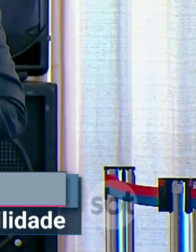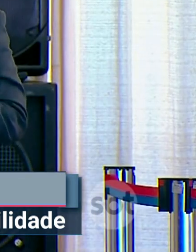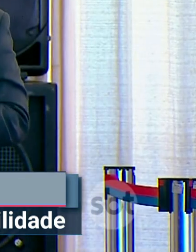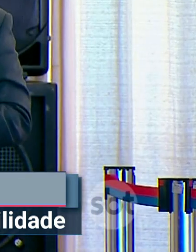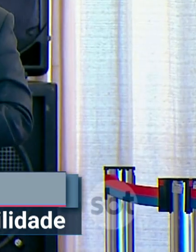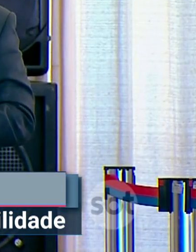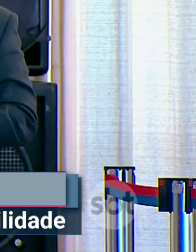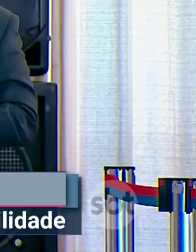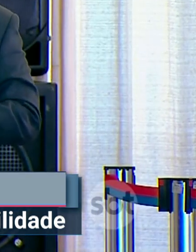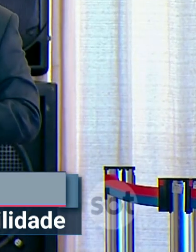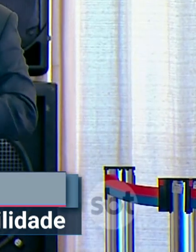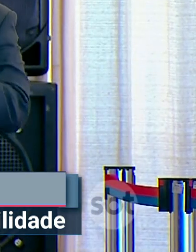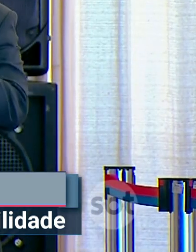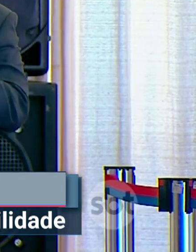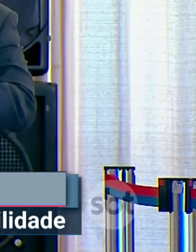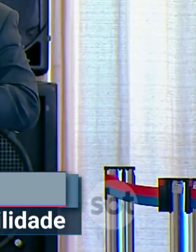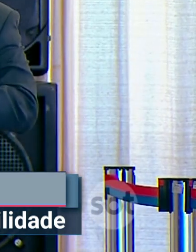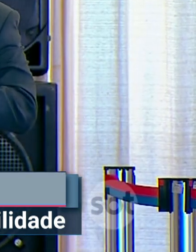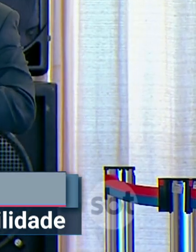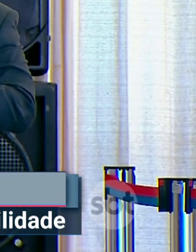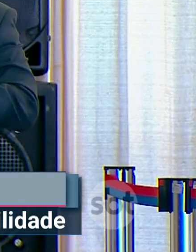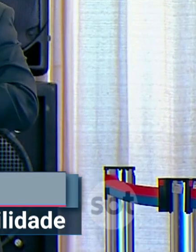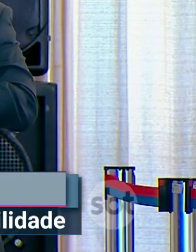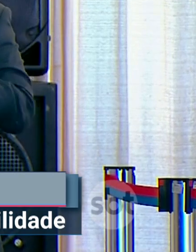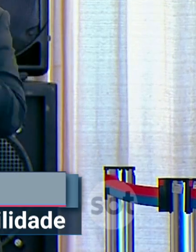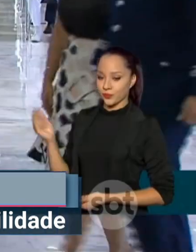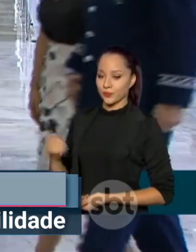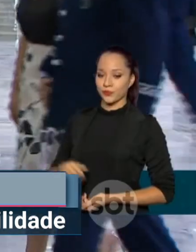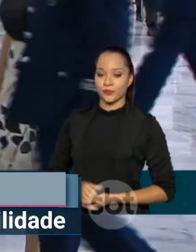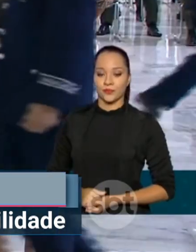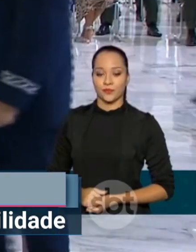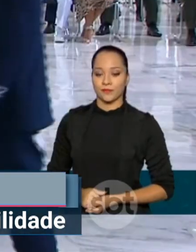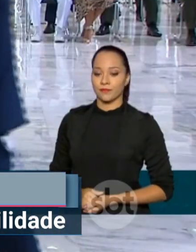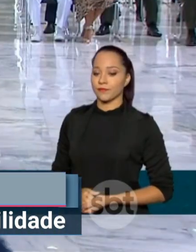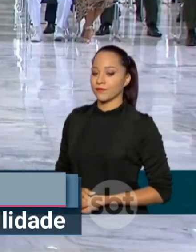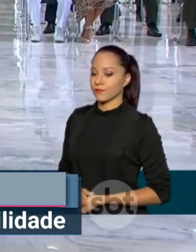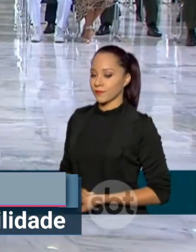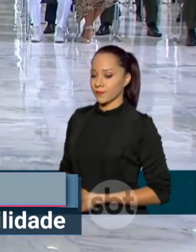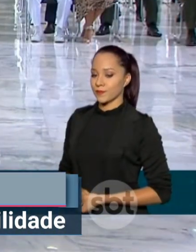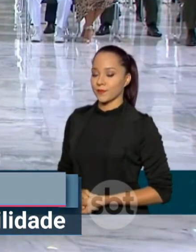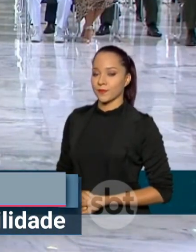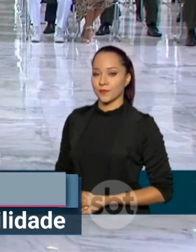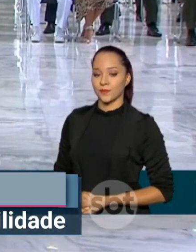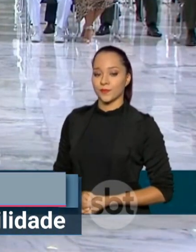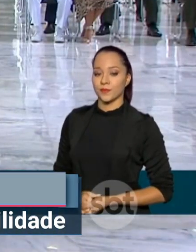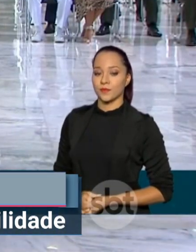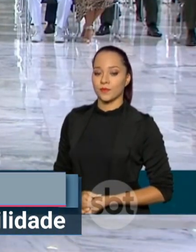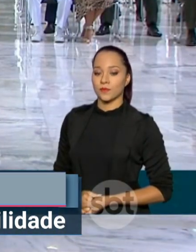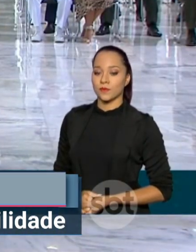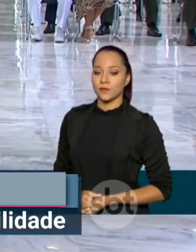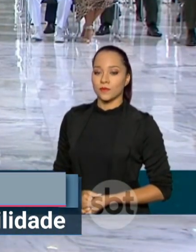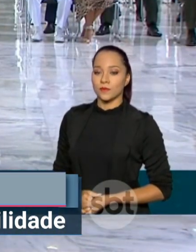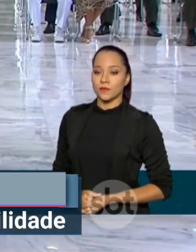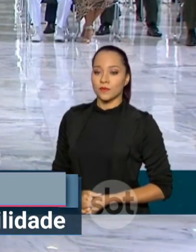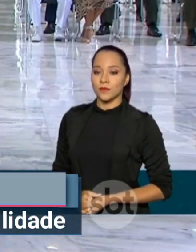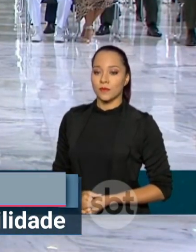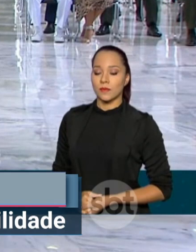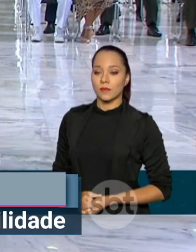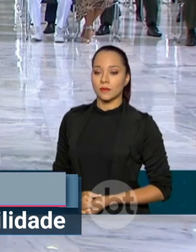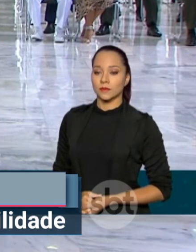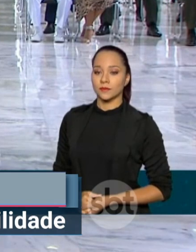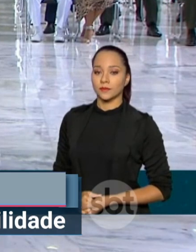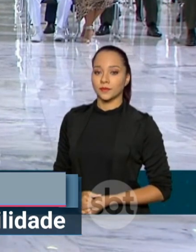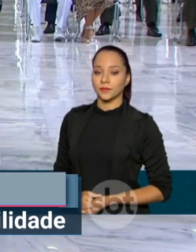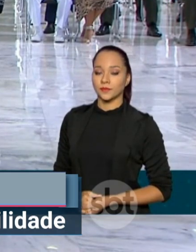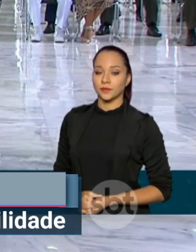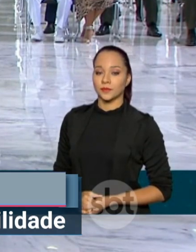para o nosso Brasil uma estabilidade. Durante a tarde, aconteceu a cerimônia de cumprimentos a